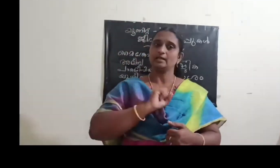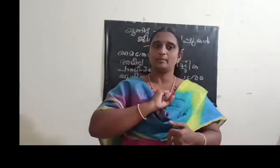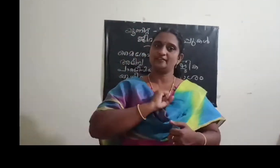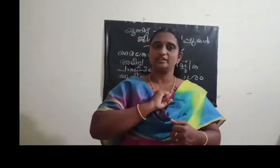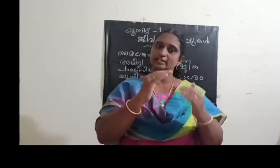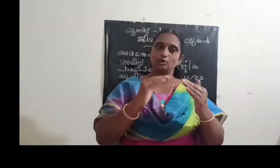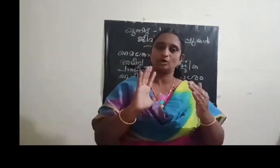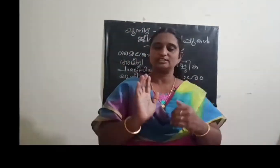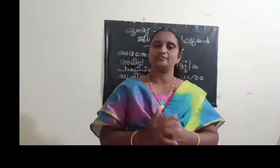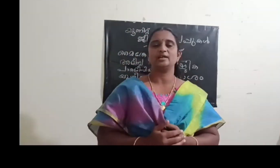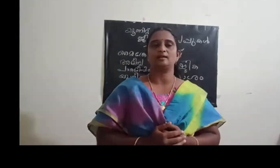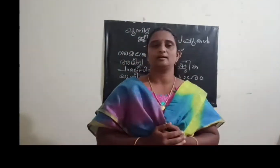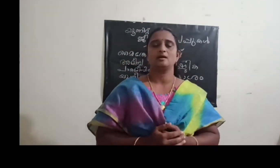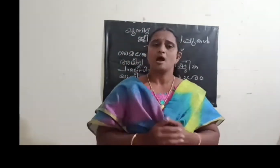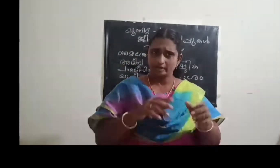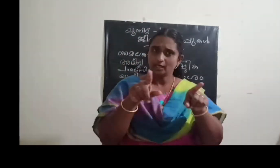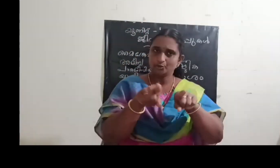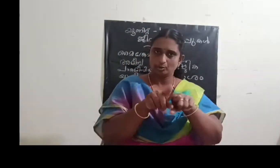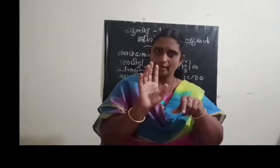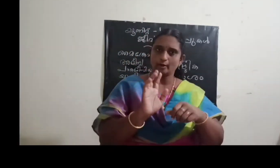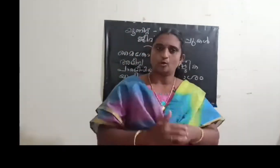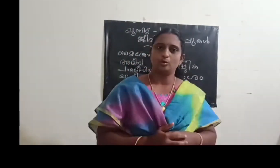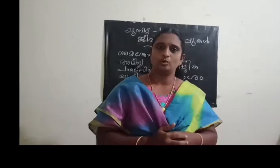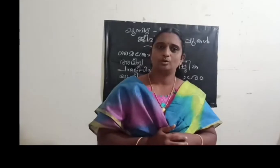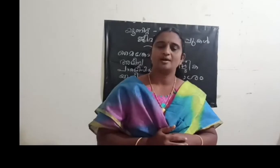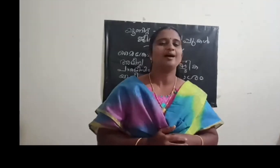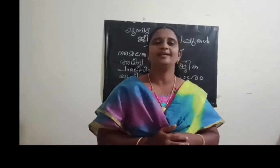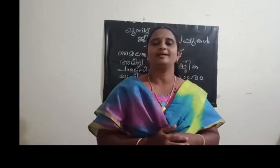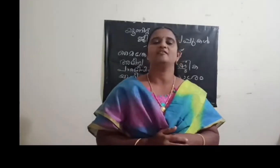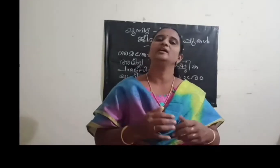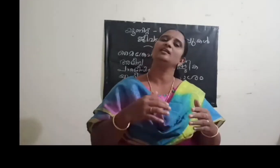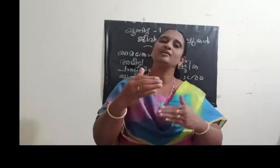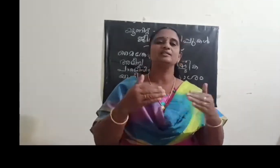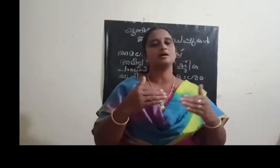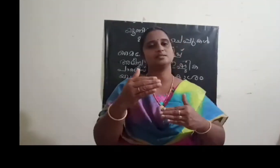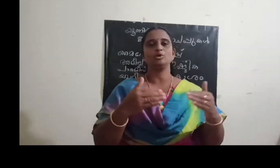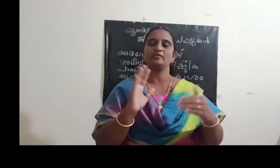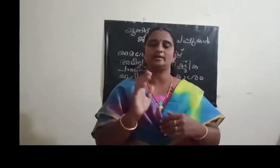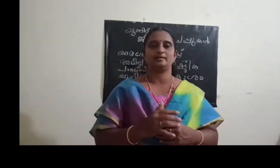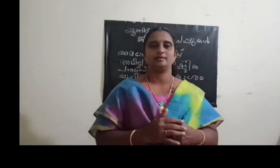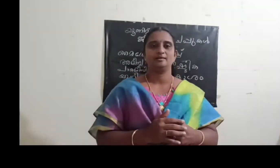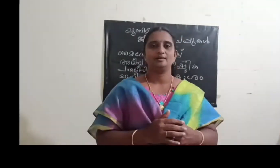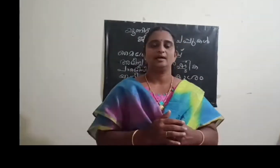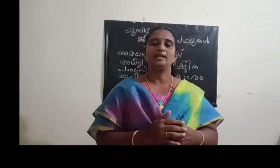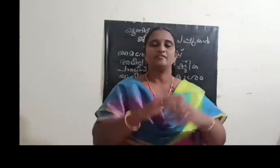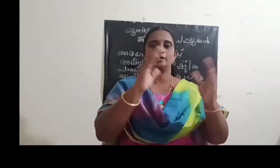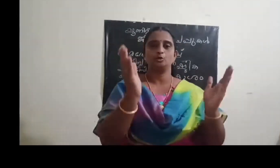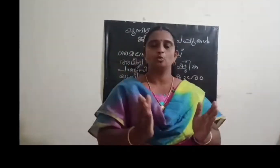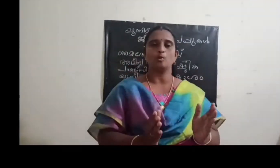നമ്മുടെ വീട്ടിലുള്ള ജീവികളാണ്. അവയെല്ലാം ഒരുപോലെയാണോ? അല്ല, അവയെല്ലാം വ്യത്യാസമുള്ളവയാണ് അല്ലേ? അവയുടെ രൂപവും